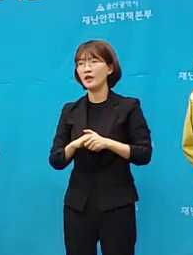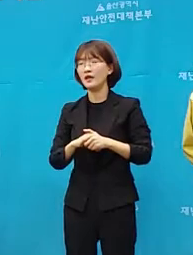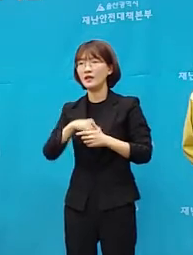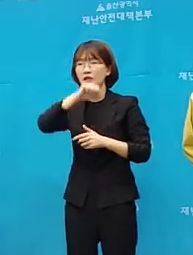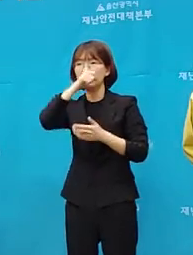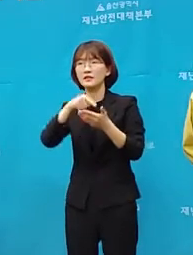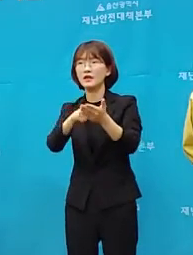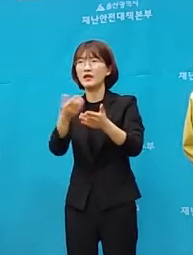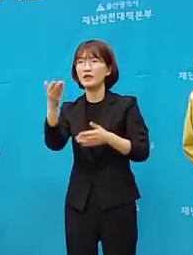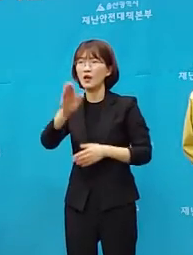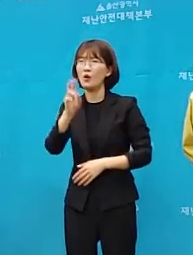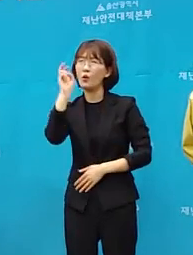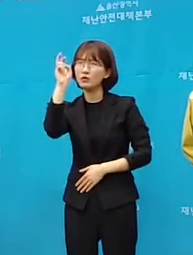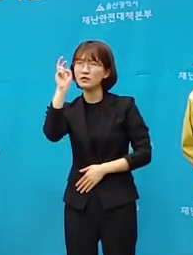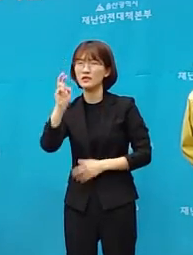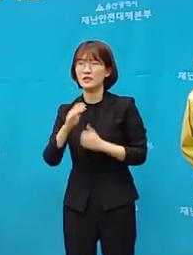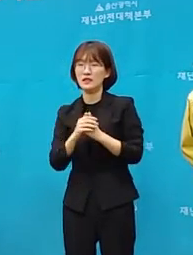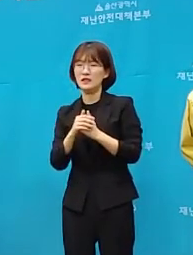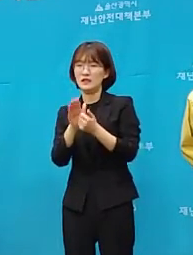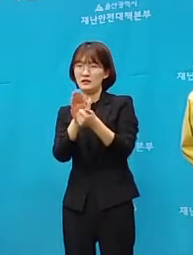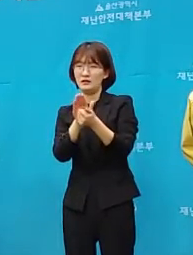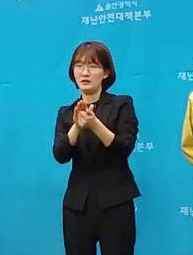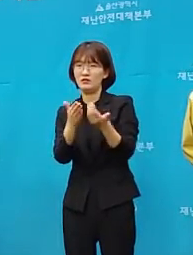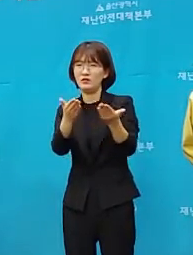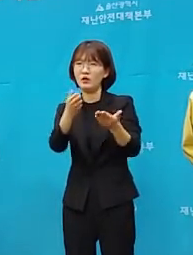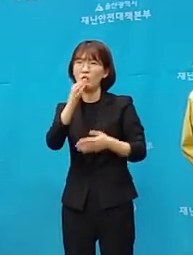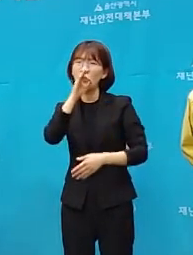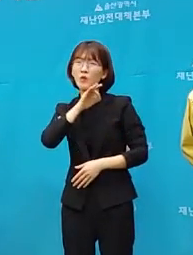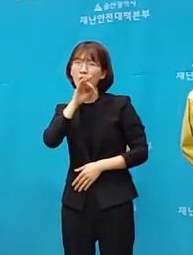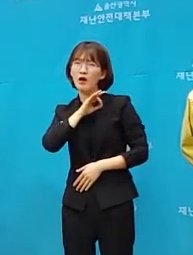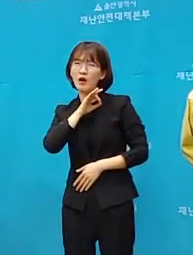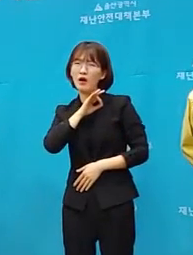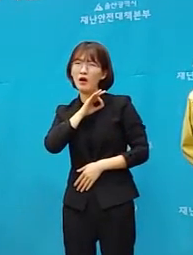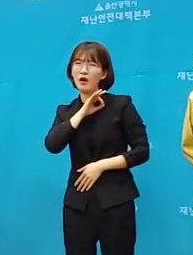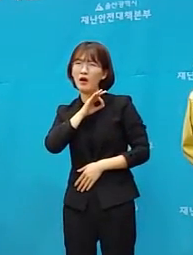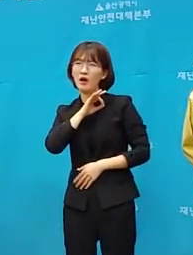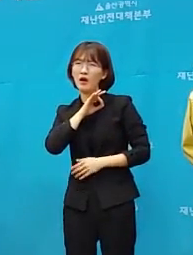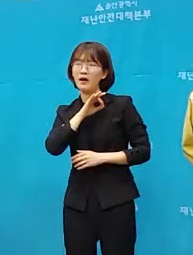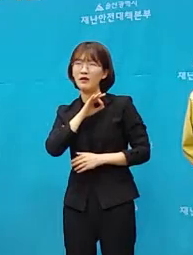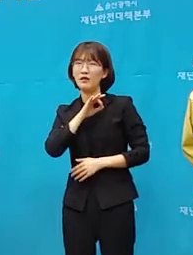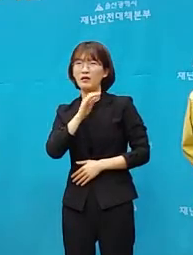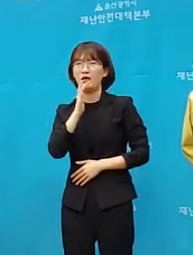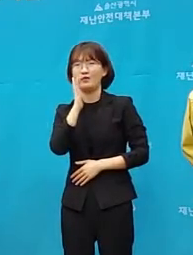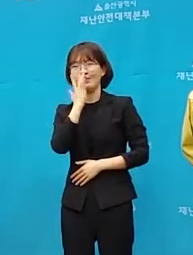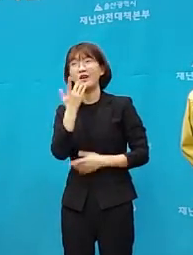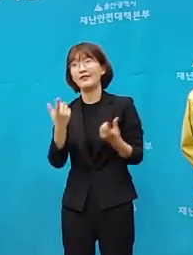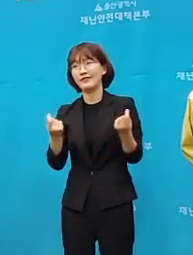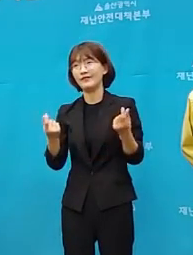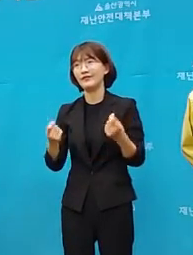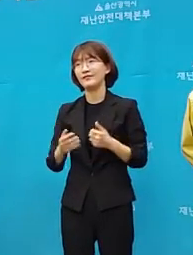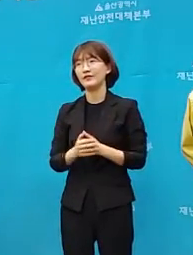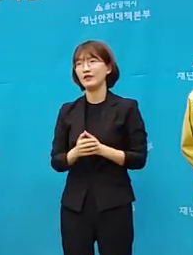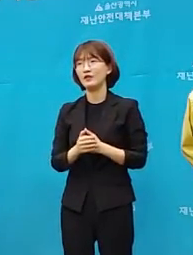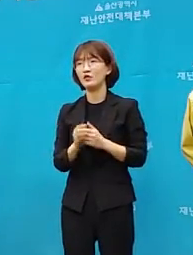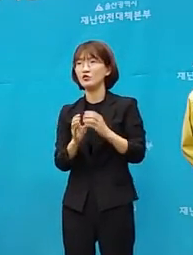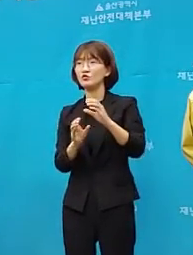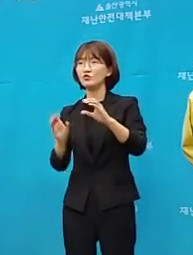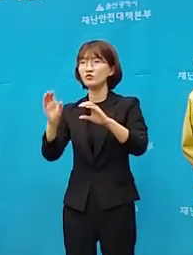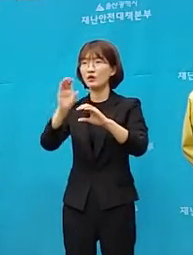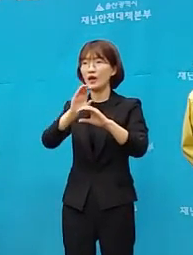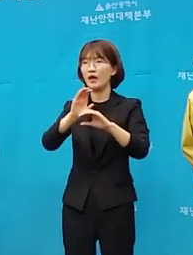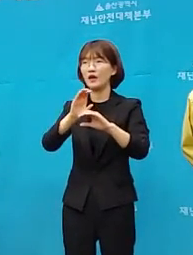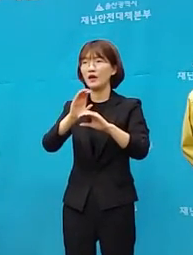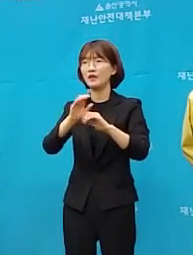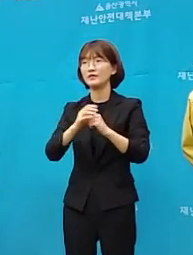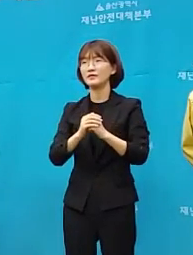투입하는데 효과가 사실 얼마나 보는지 무수시 밀릴 수가 없거든요. 네. 그래서 추가적으로 이렇게 할 수